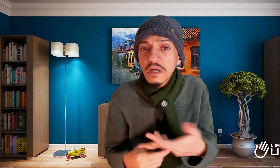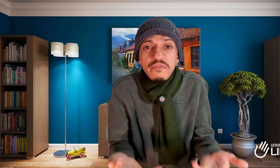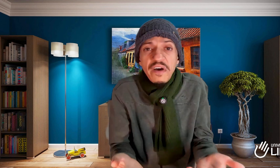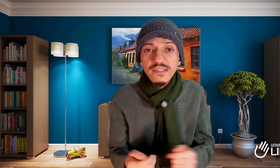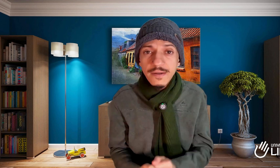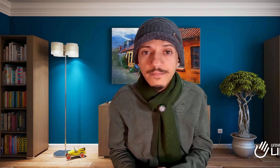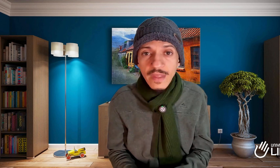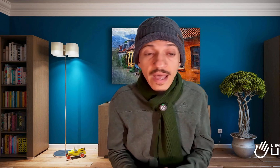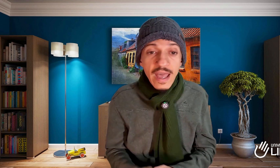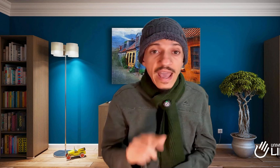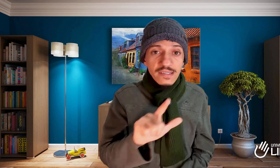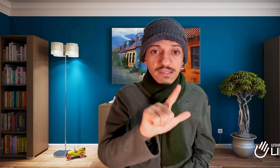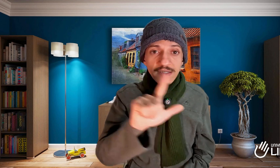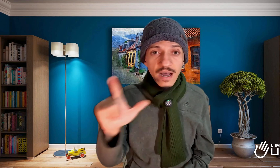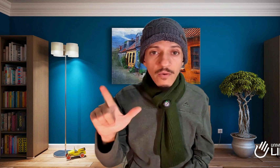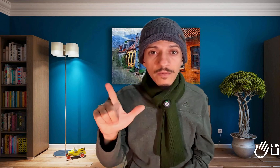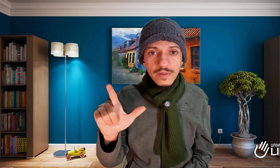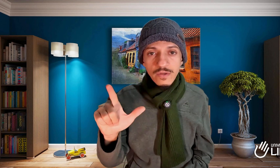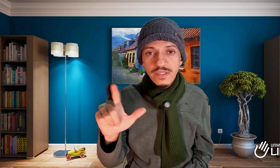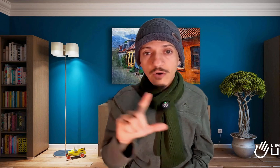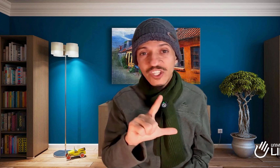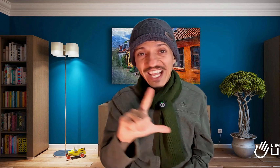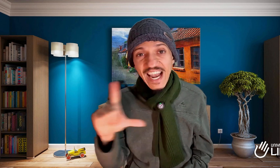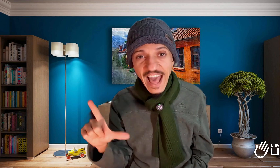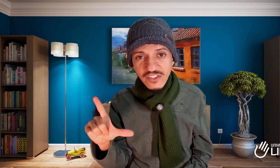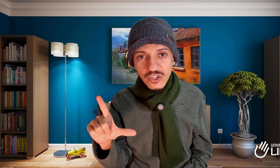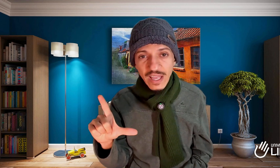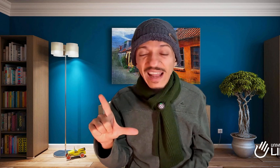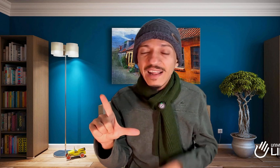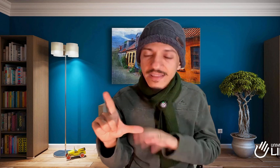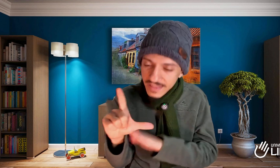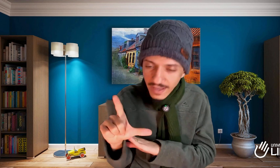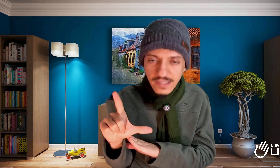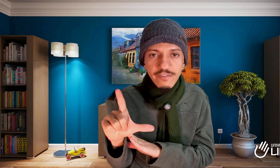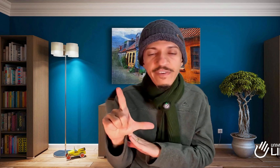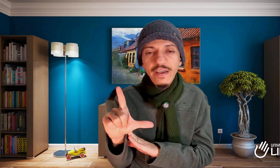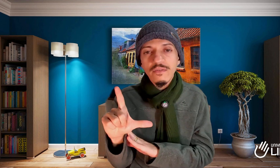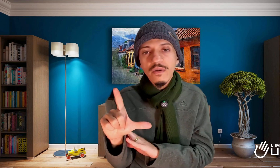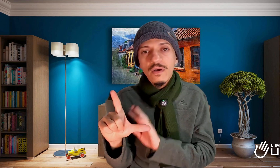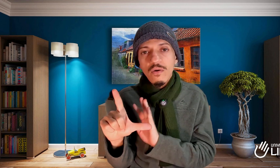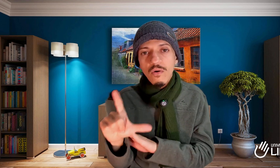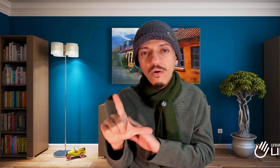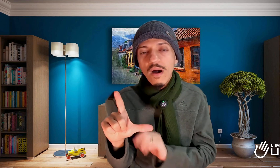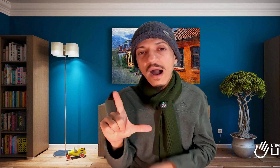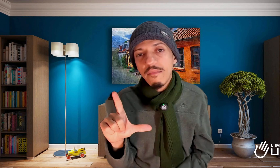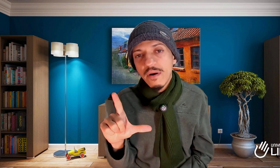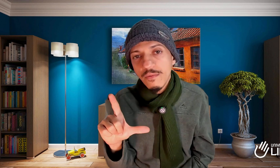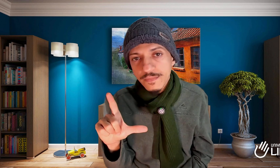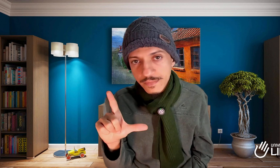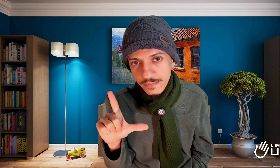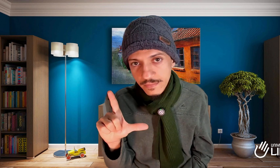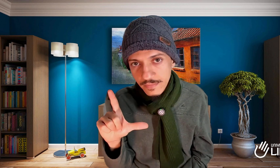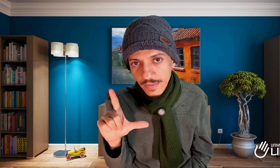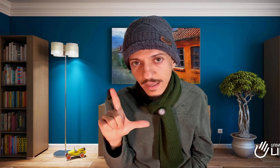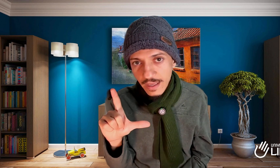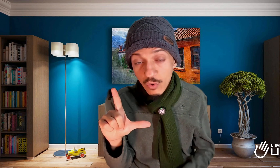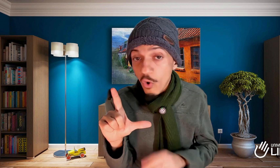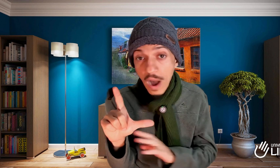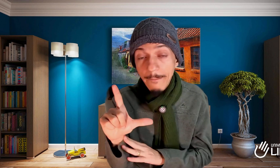faz. Esse sinal, que é o sinal de leste, ele tem que ser feito com a mão, com apenas